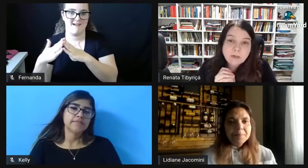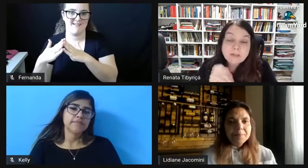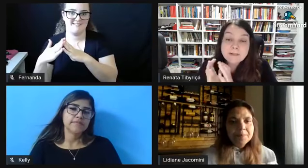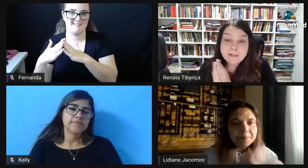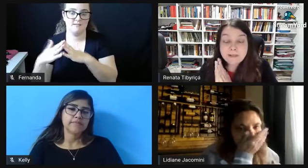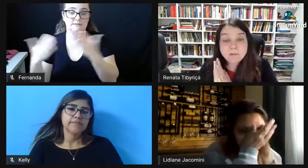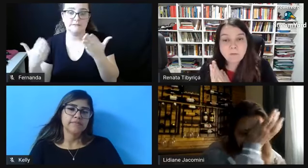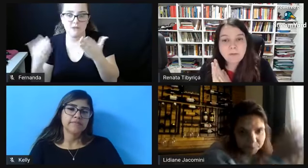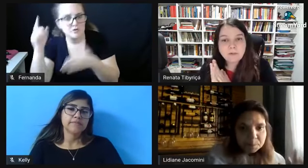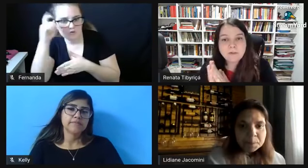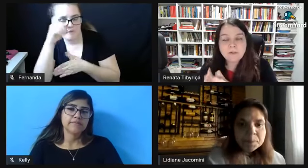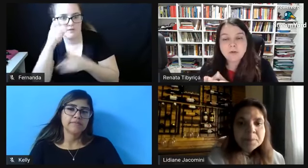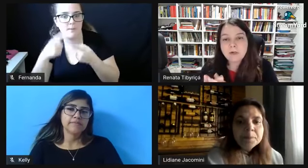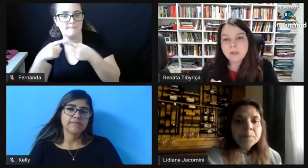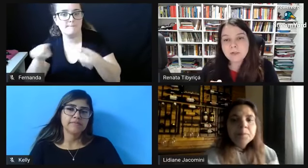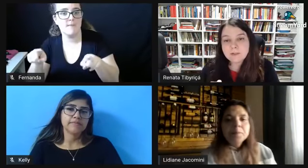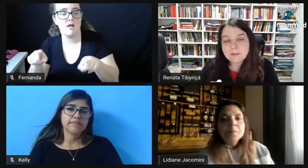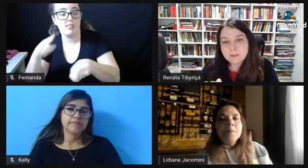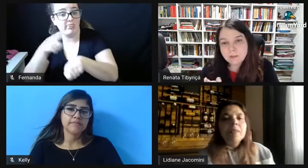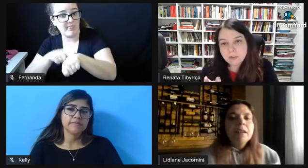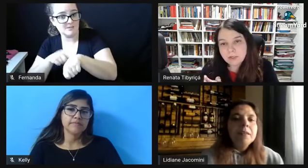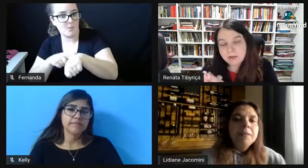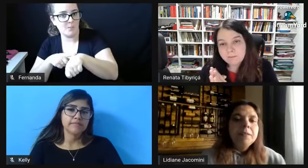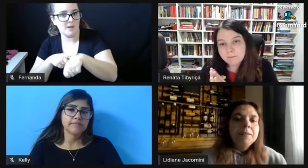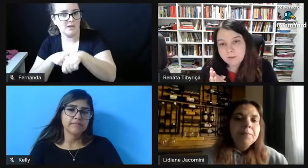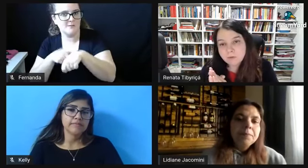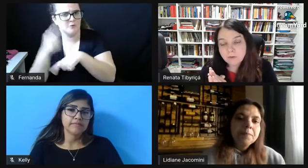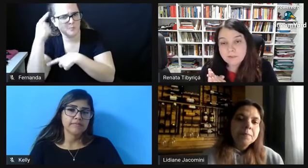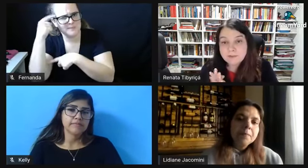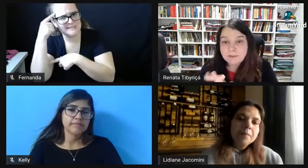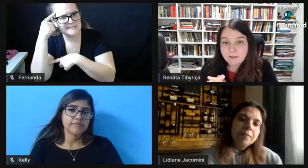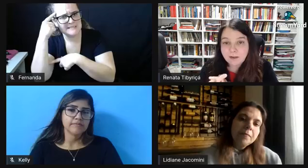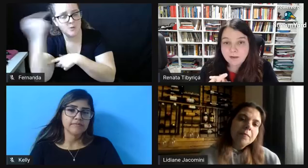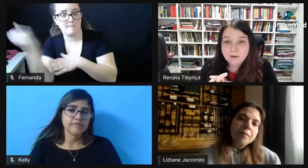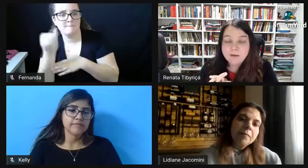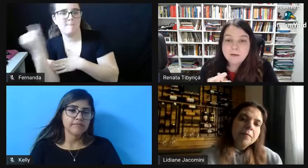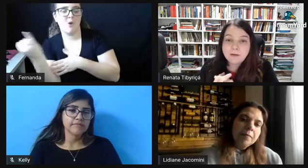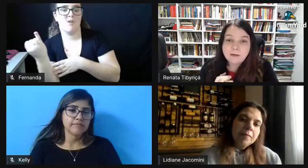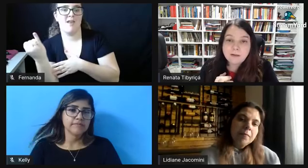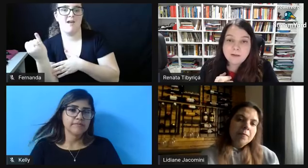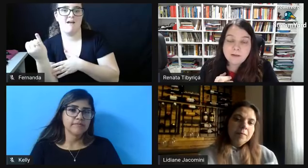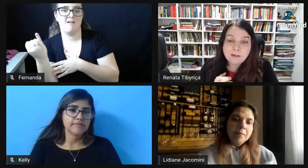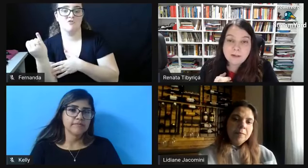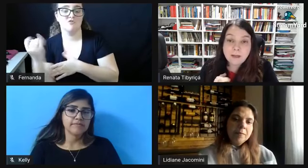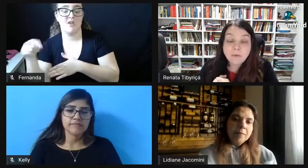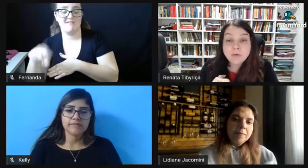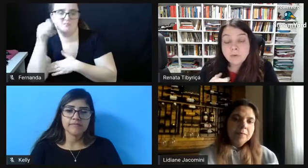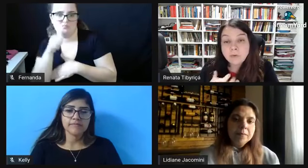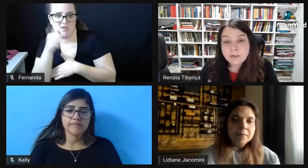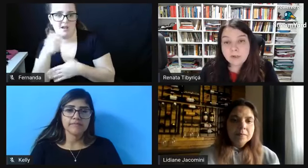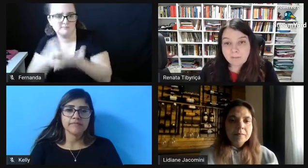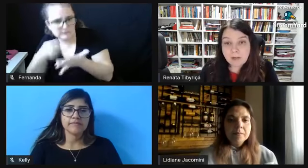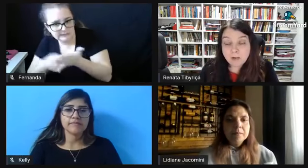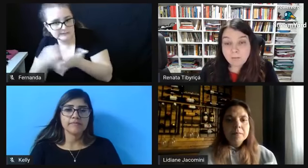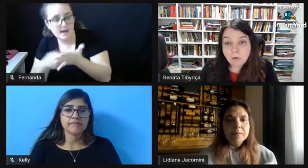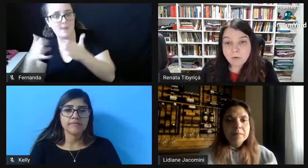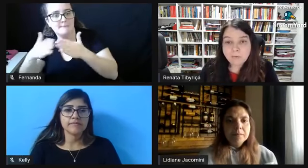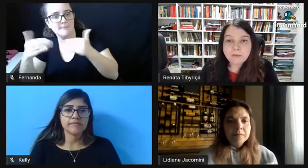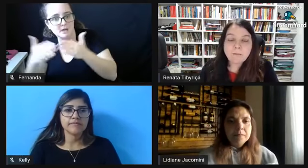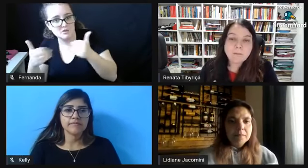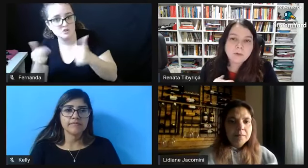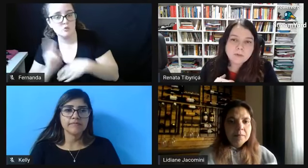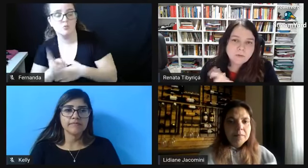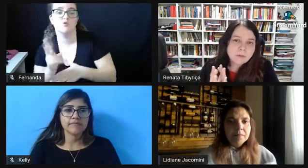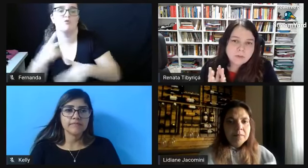complexo, mas eu acho que, assim, nesse momento, existe uma chance de ela solicitar que ela continue em trabalho